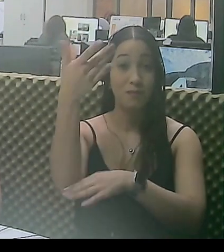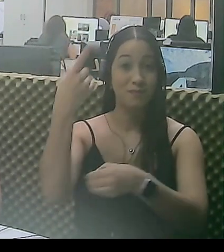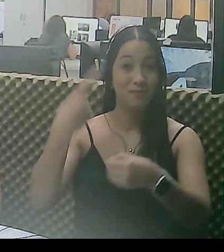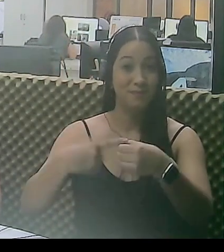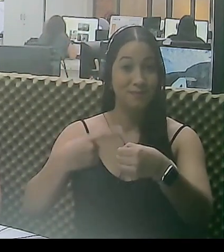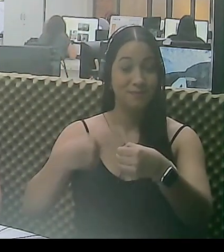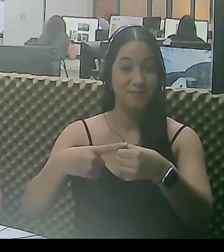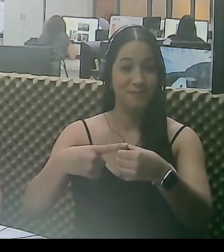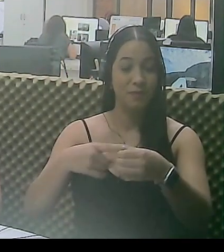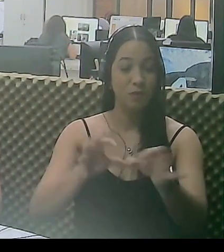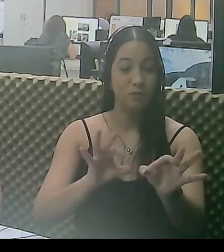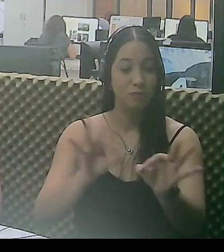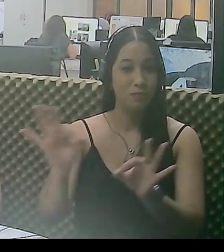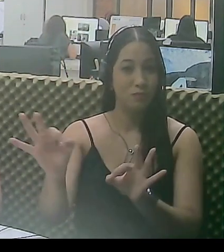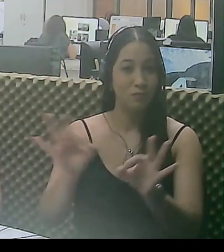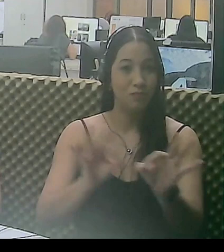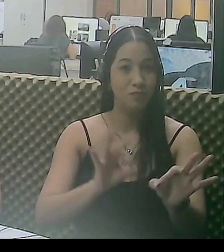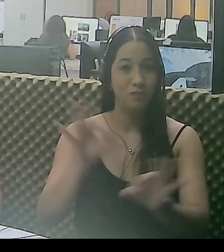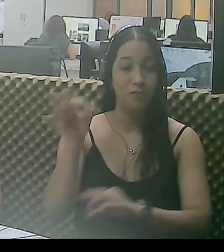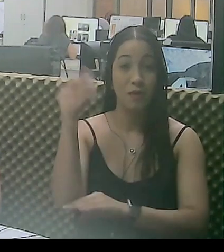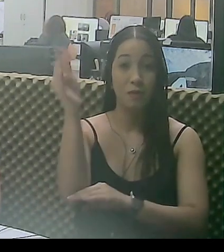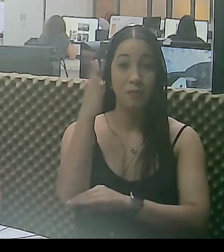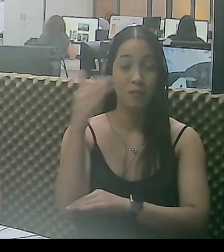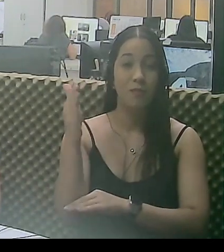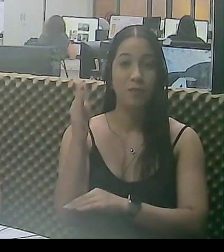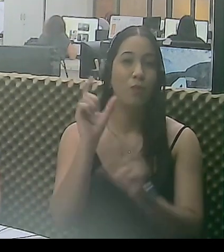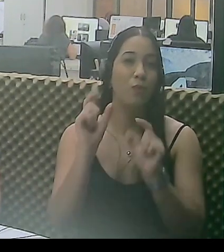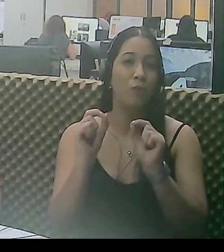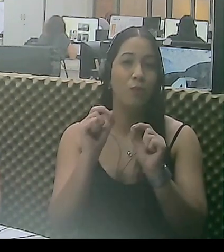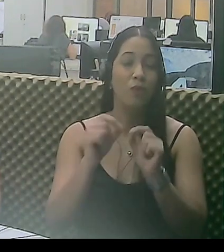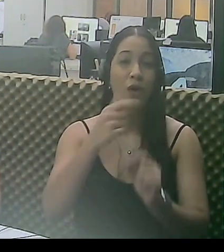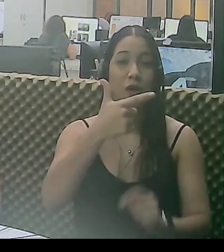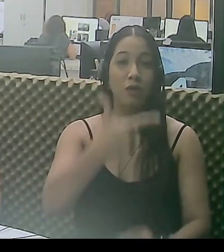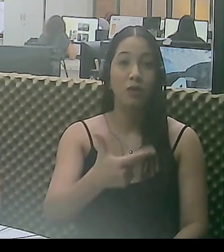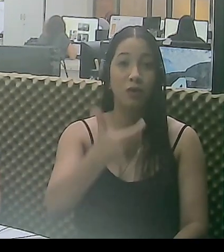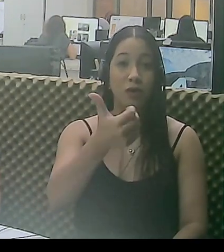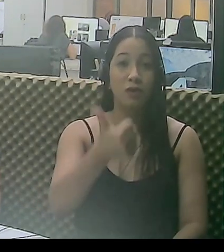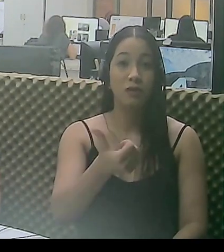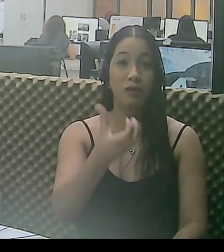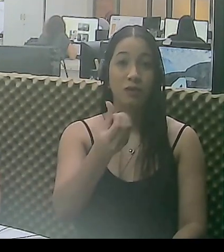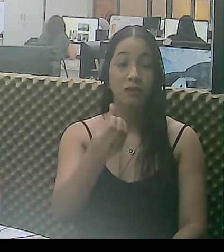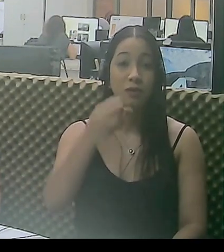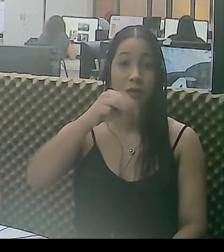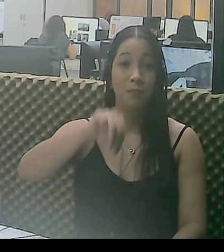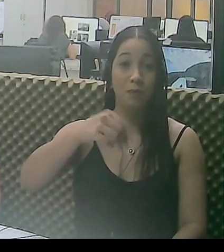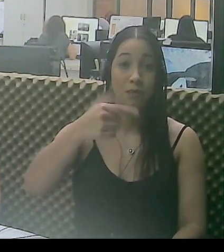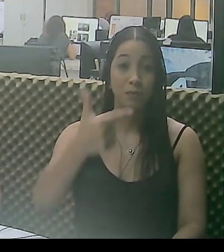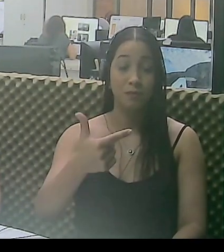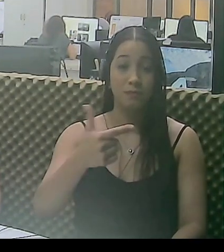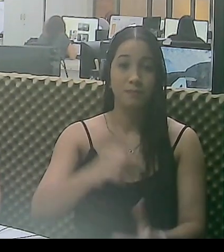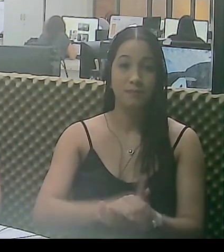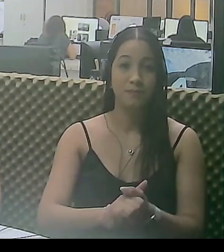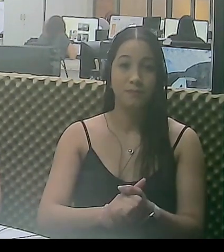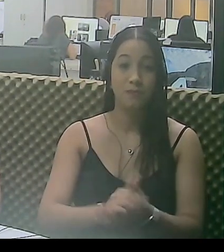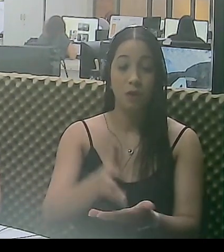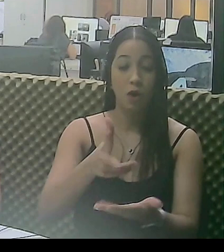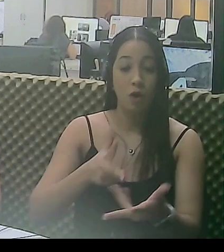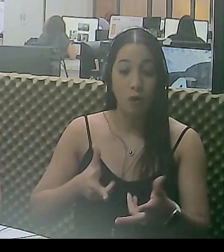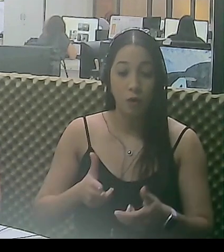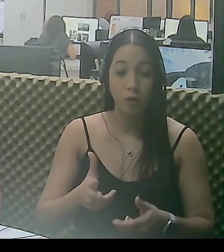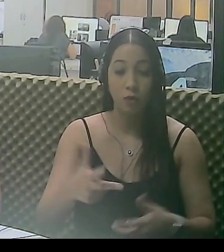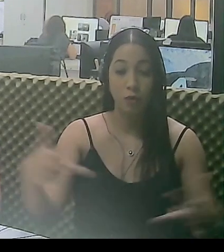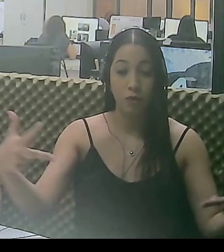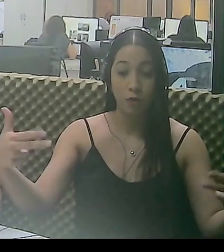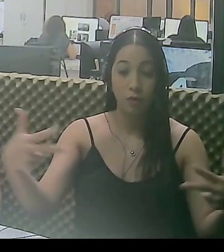dentro do projeto a bandeira de Uberlândia ganhou uma versão com 216 metros quadrados ela foi dividida em